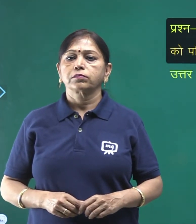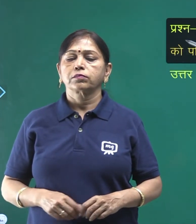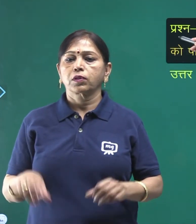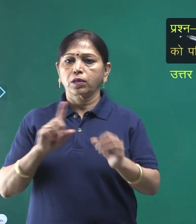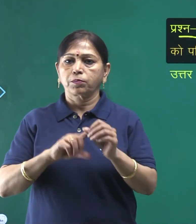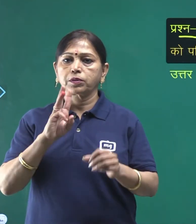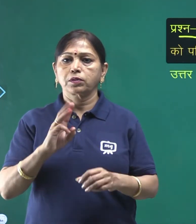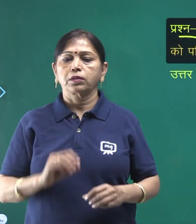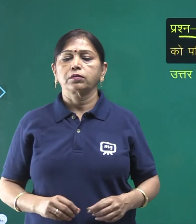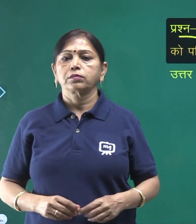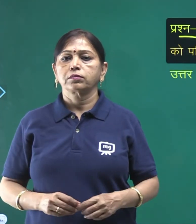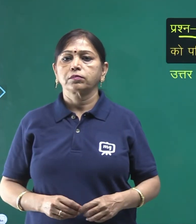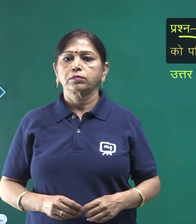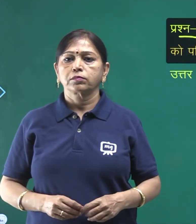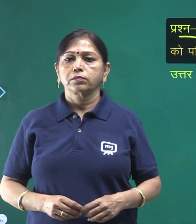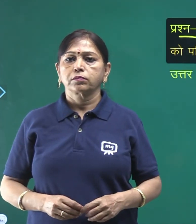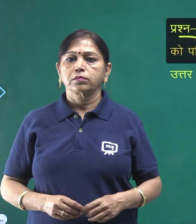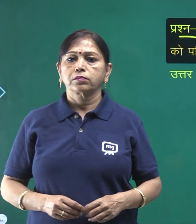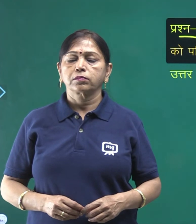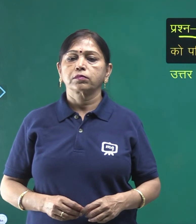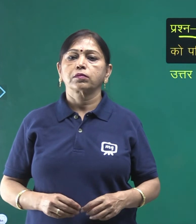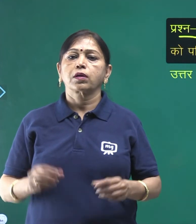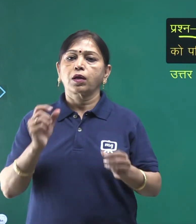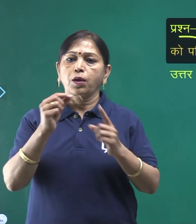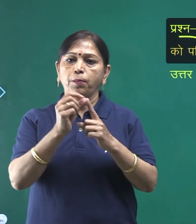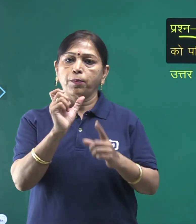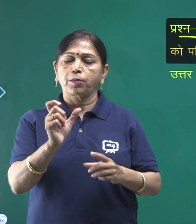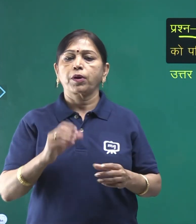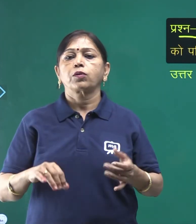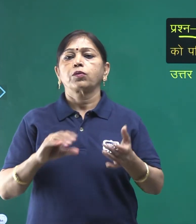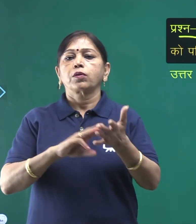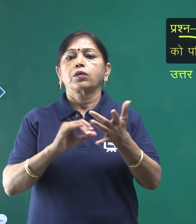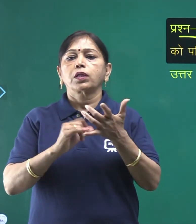प्रश्न 3, परमाणु द्रव्यमान इकाई